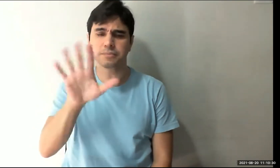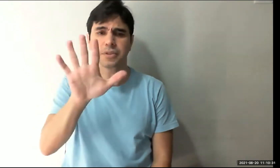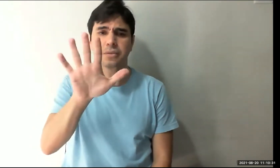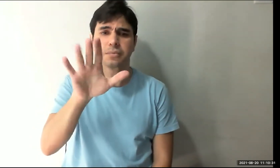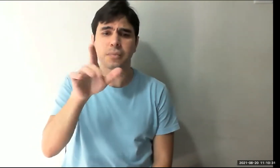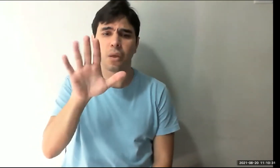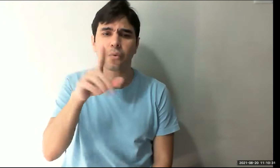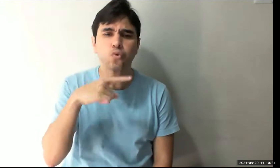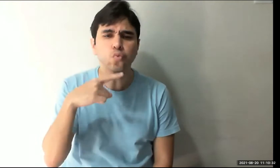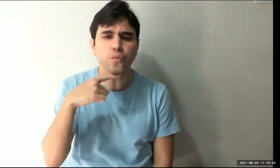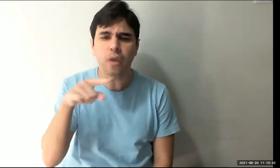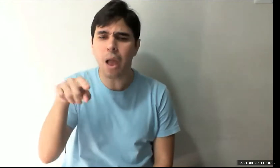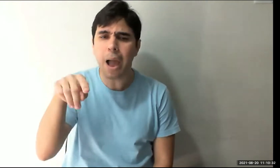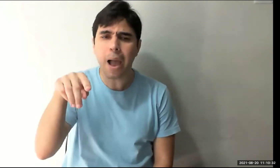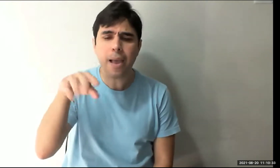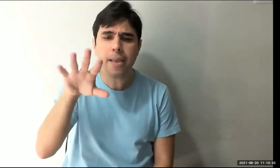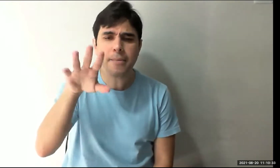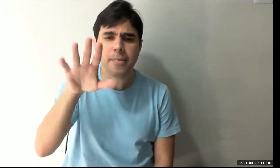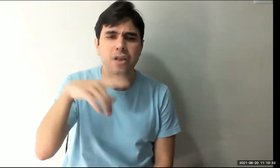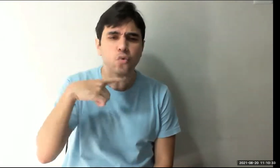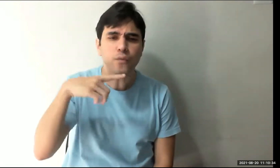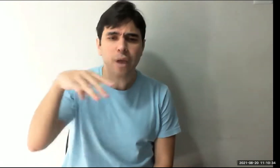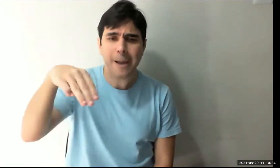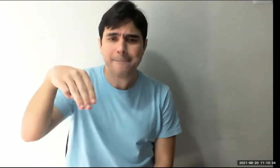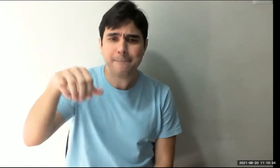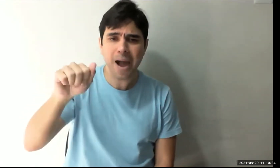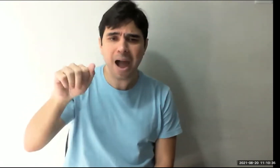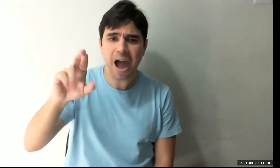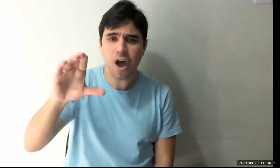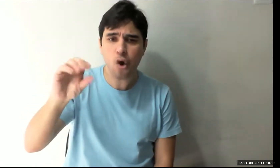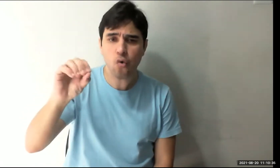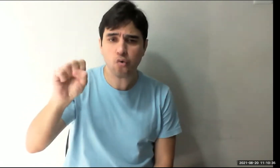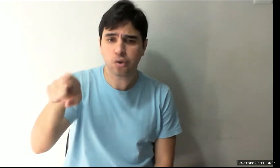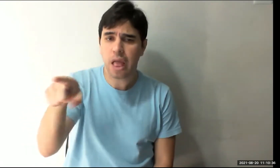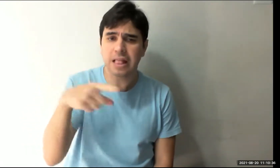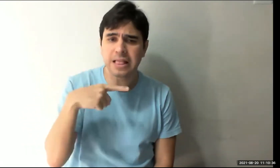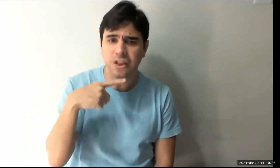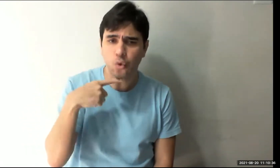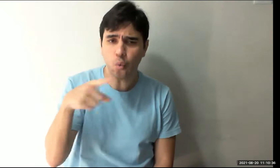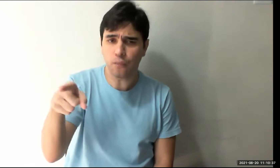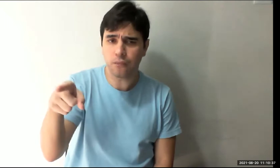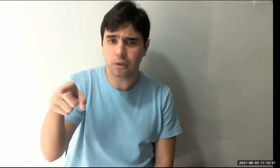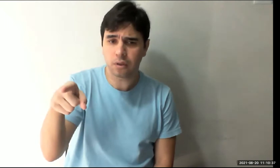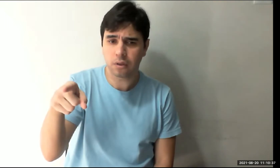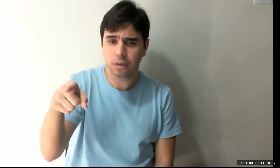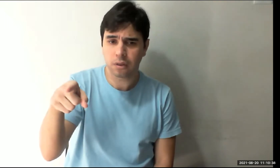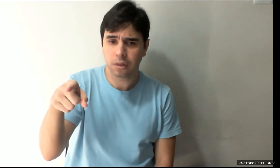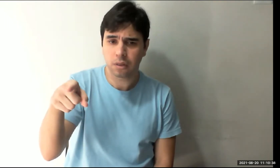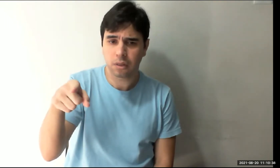Eric, foi muito... Só um momento, Marise. Marise, eu estou com uma espera dúvida. Só o intérprete achar você. É